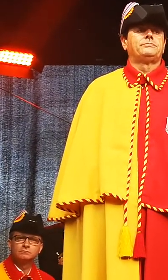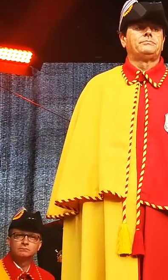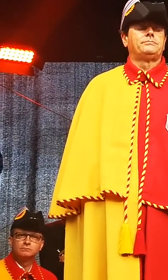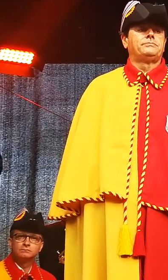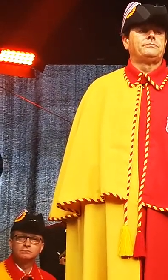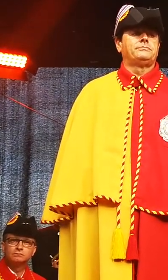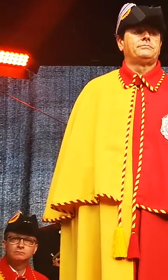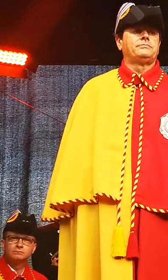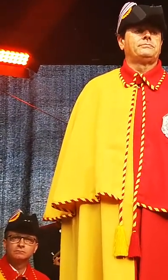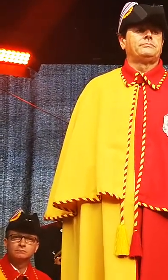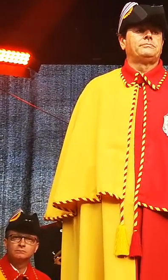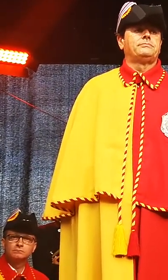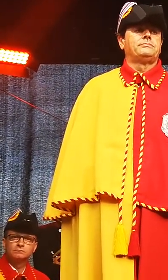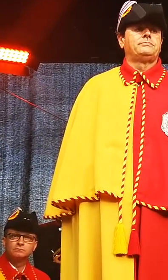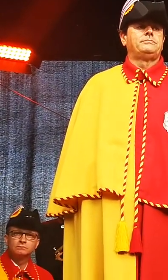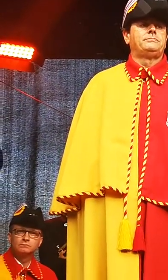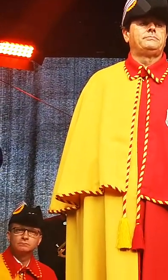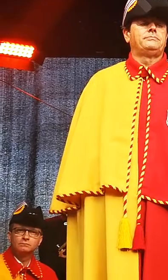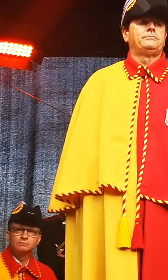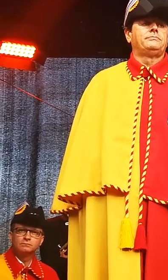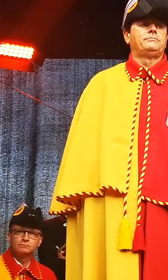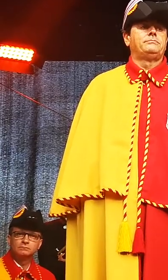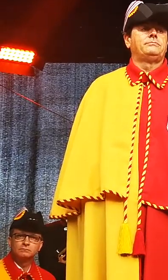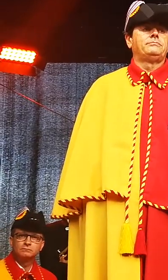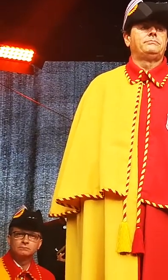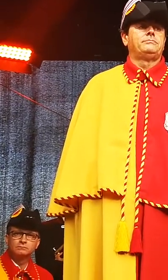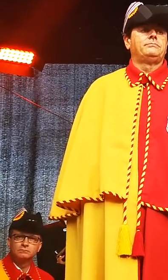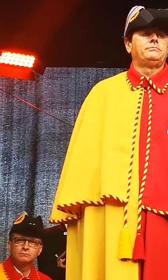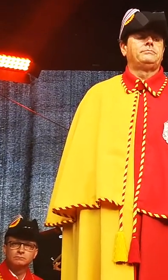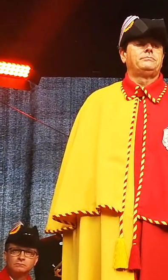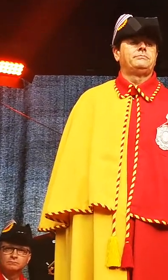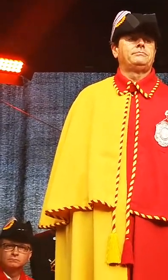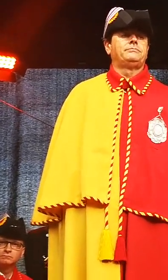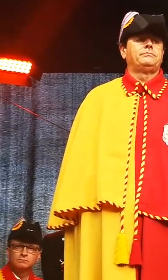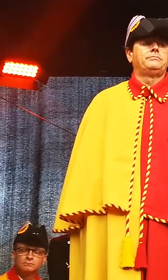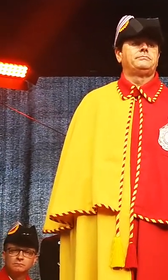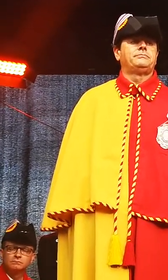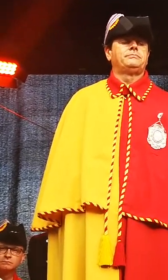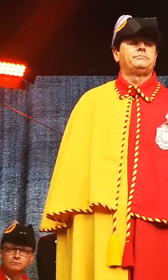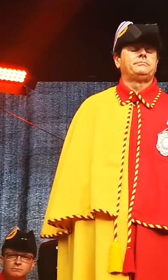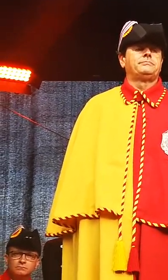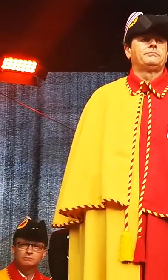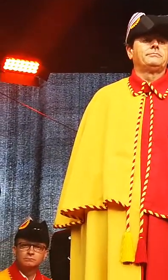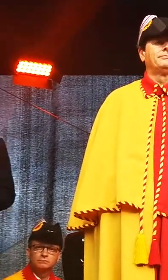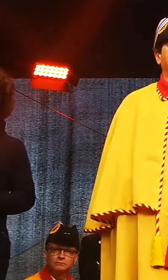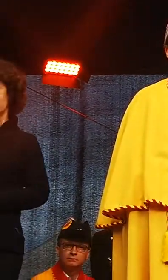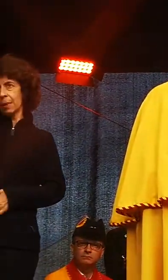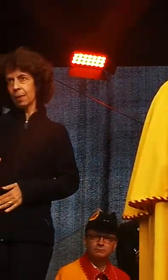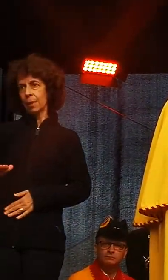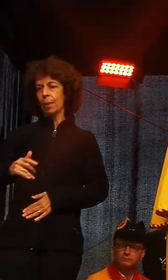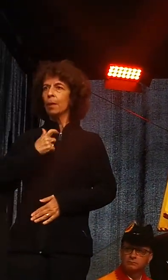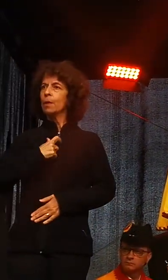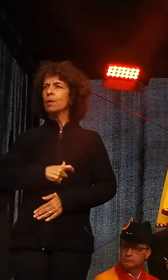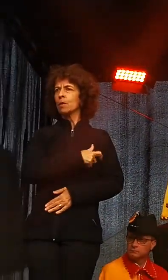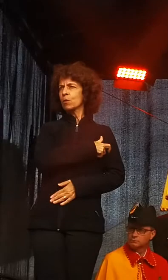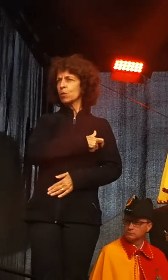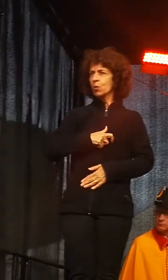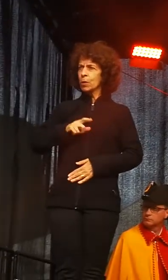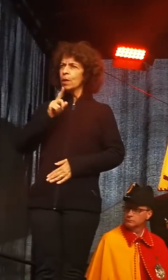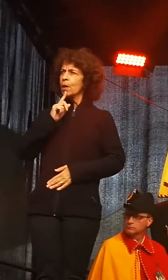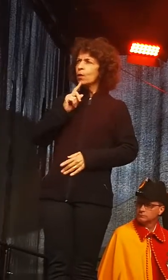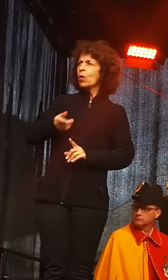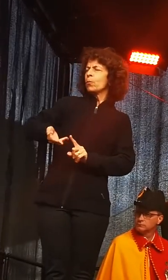Avant de terminer, je réitère ma gratitude à notre pays, la Suisse. La Suisse qui sait,